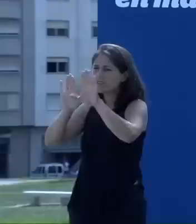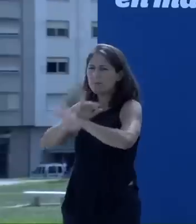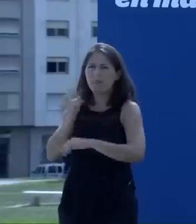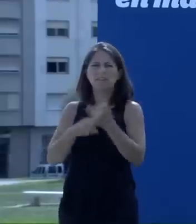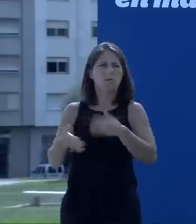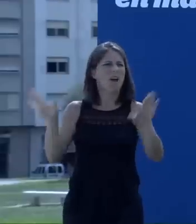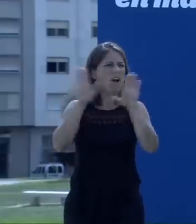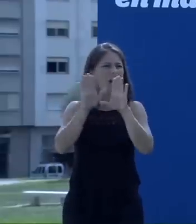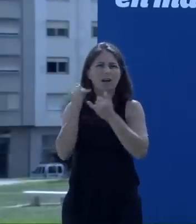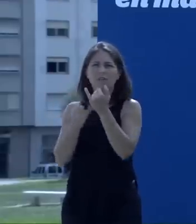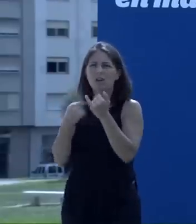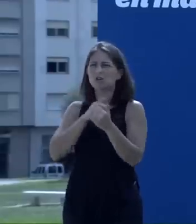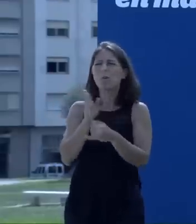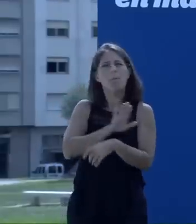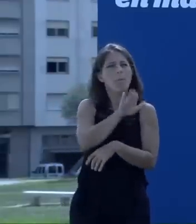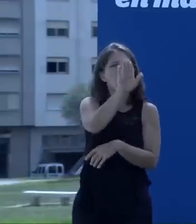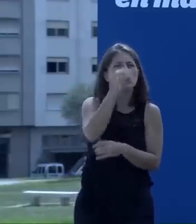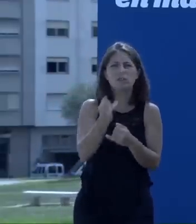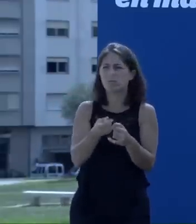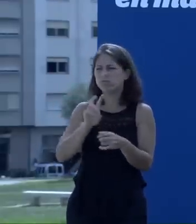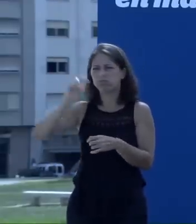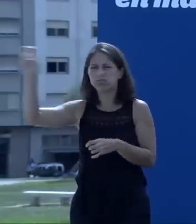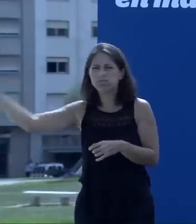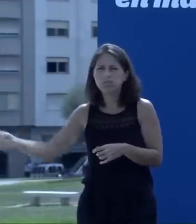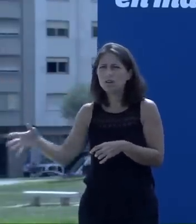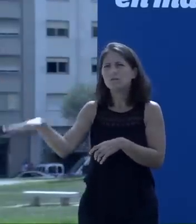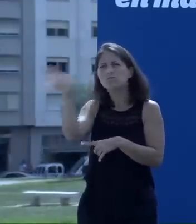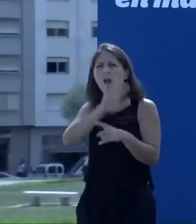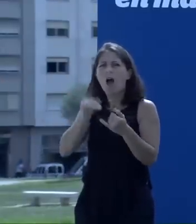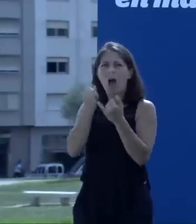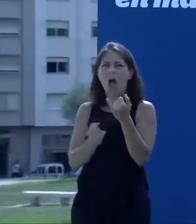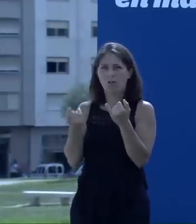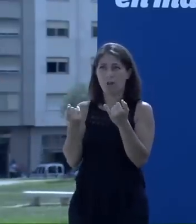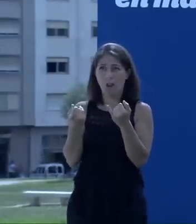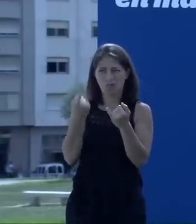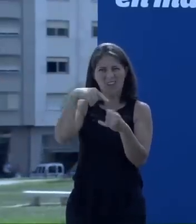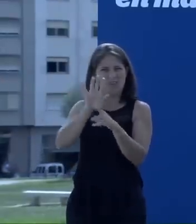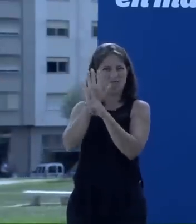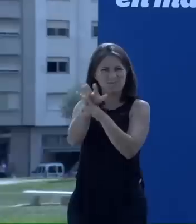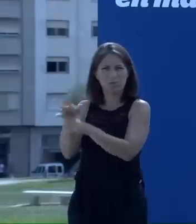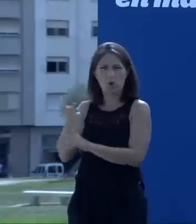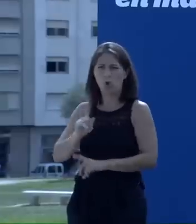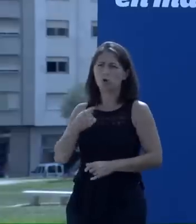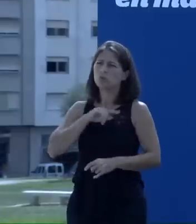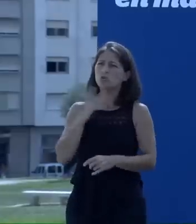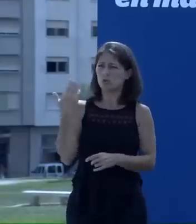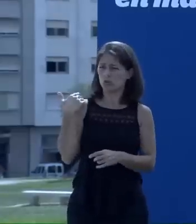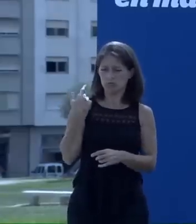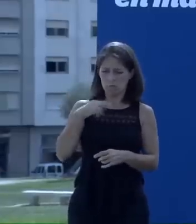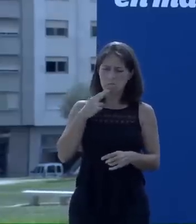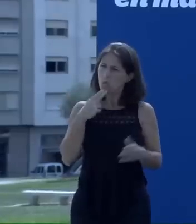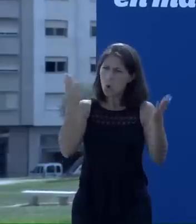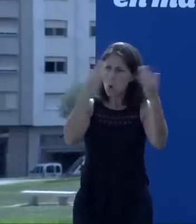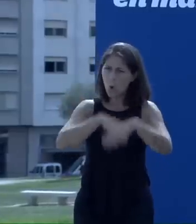loitas forais, no monte da Edreira de Chandrexa de Queixa, deixaron semente de vencer. Hoxe, sen medo e arroupado con